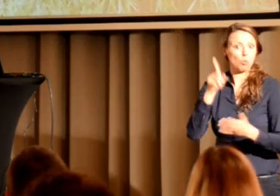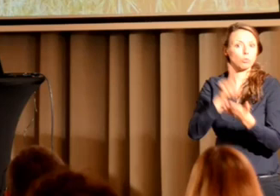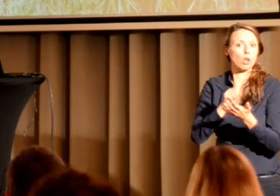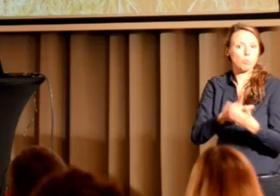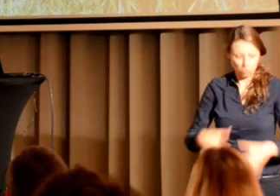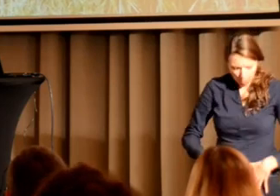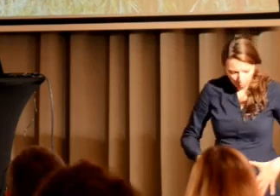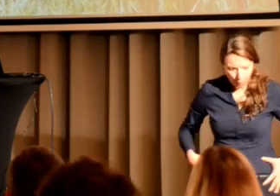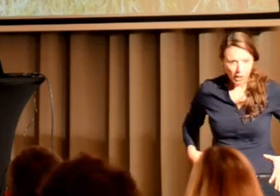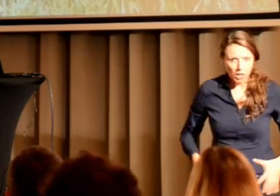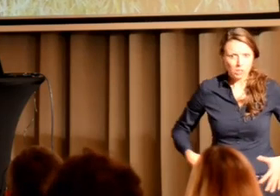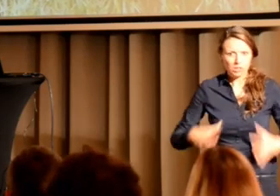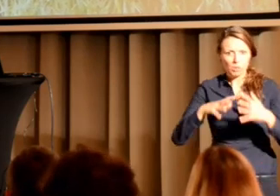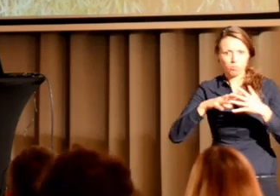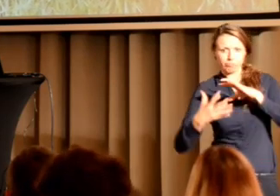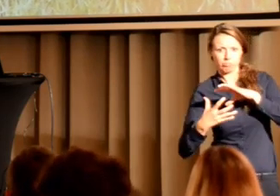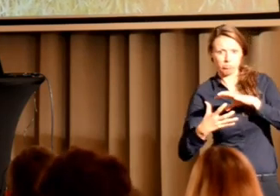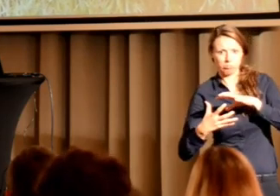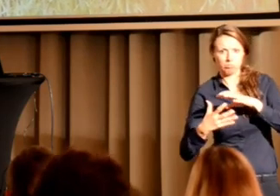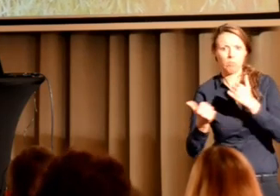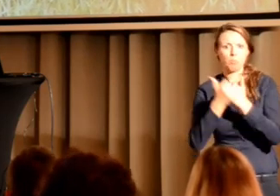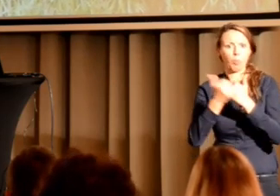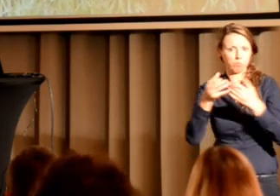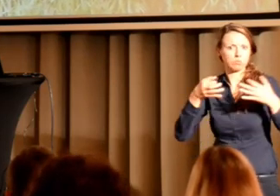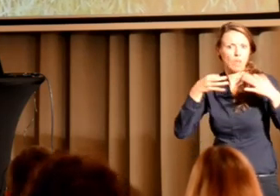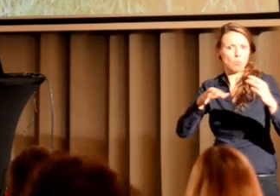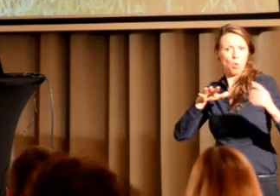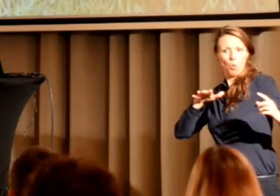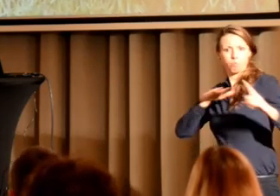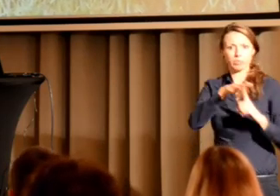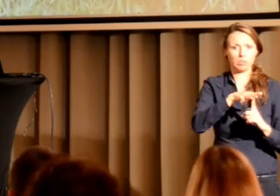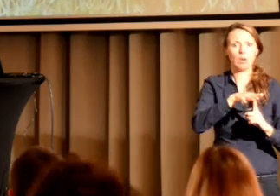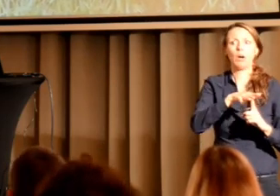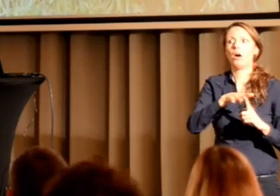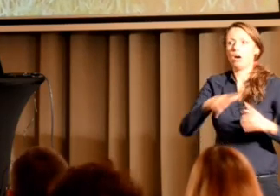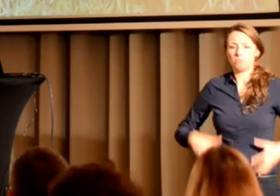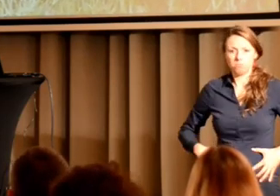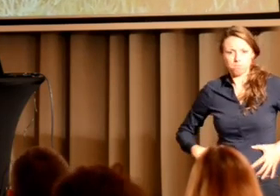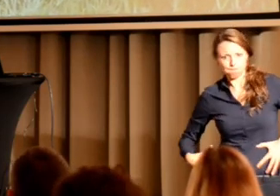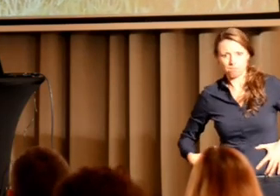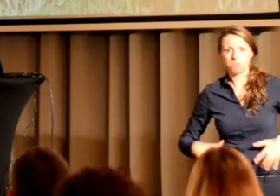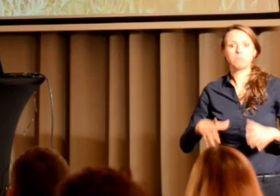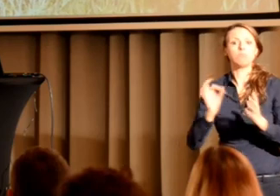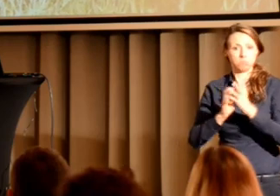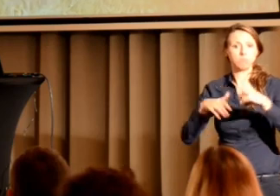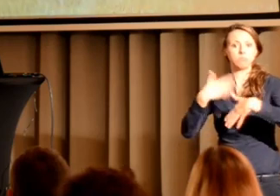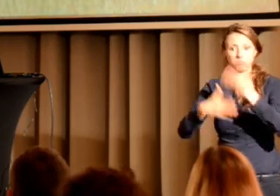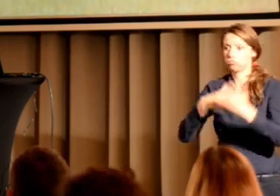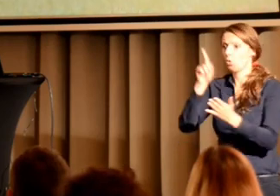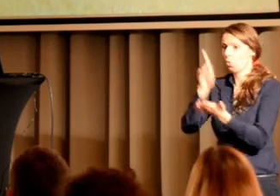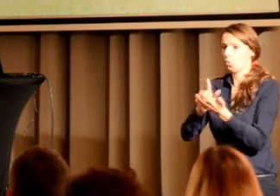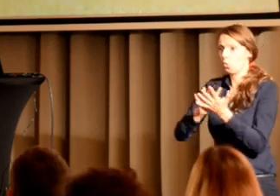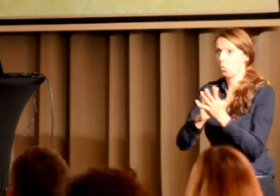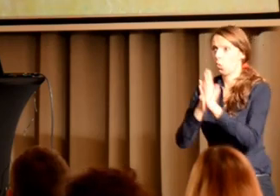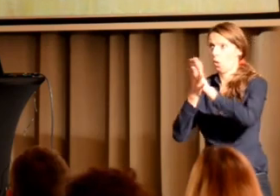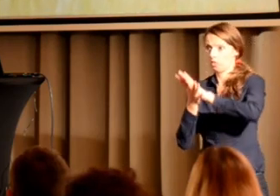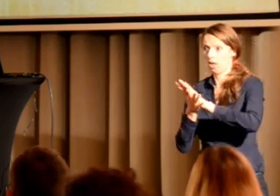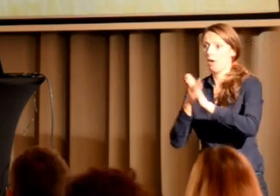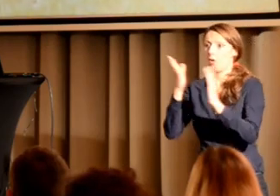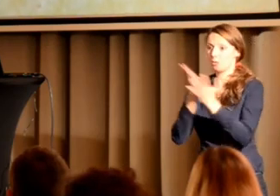bo miał bardzo tą miednicę strzaskaną. Wrócił do pełnej aktywności, założyliśmy mu obrożę